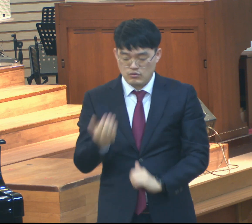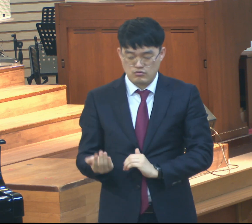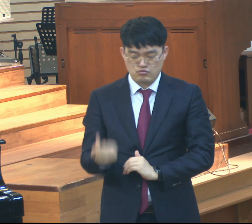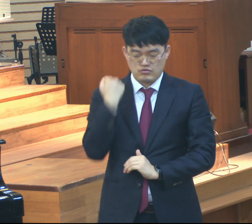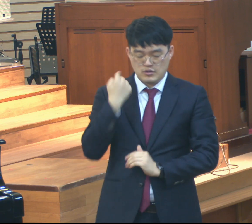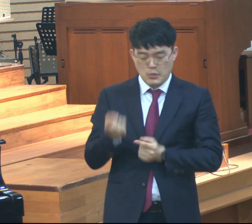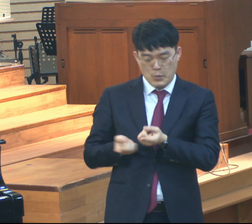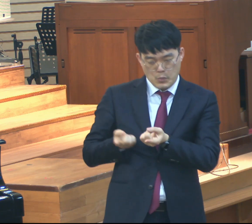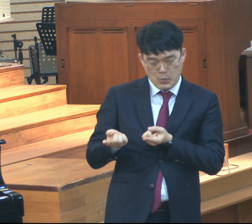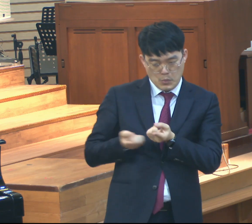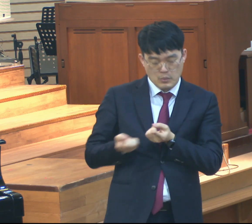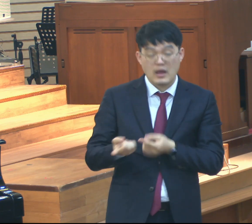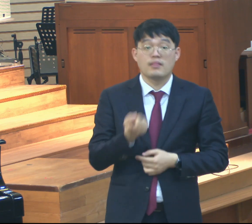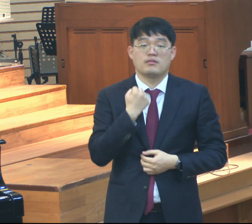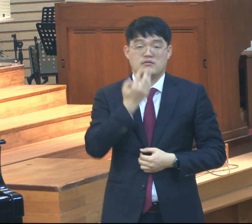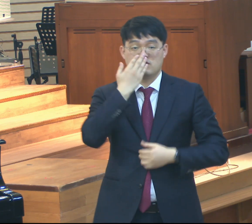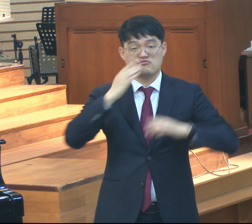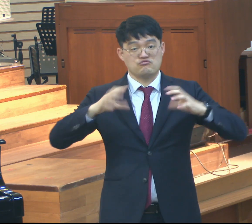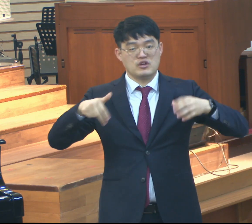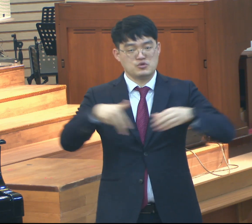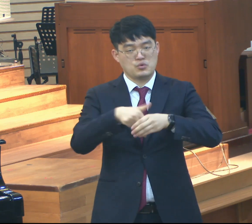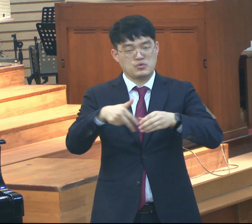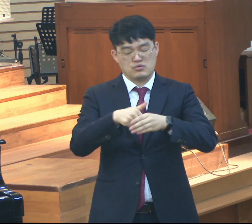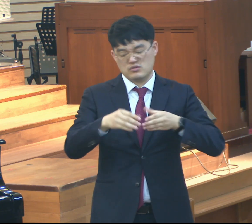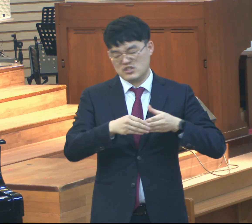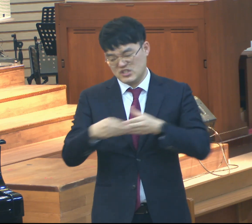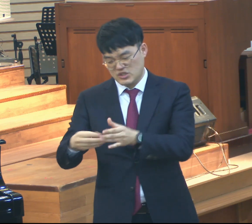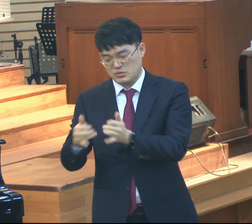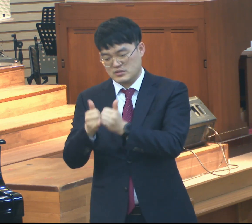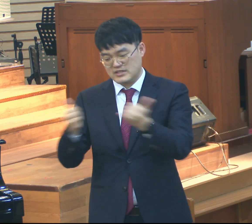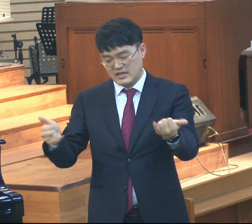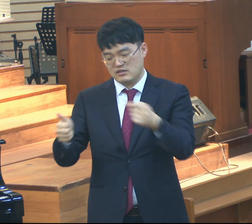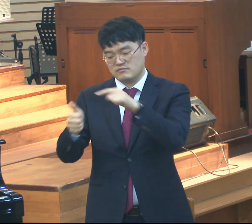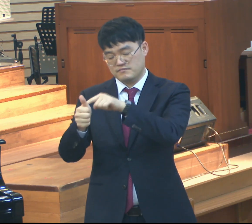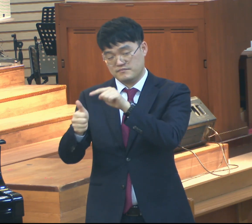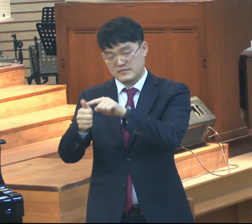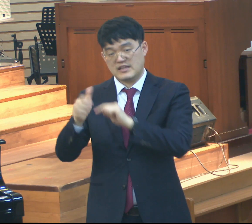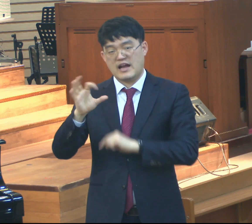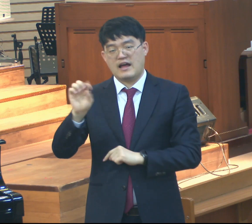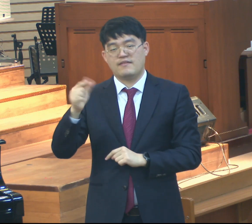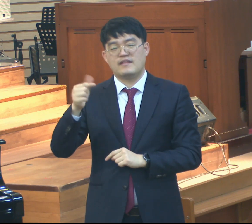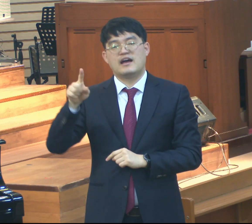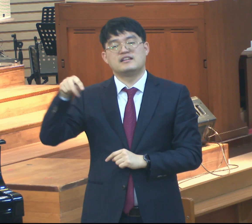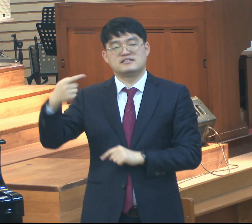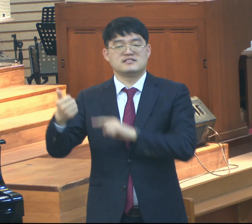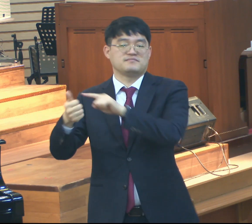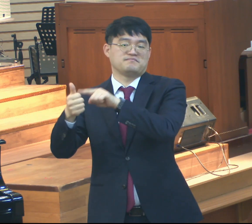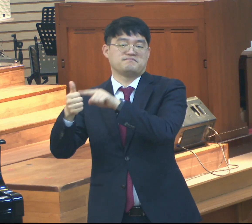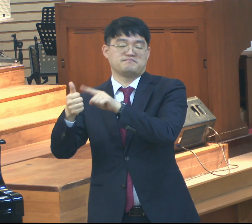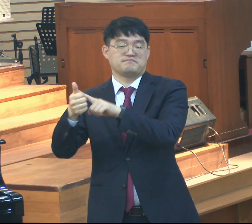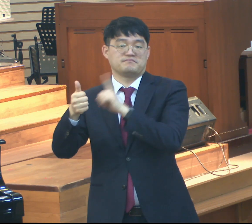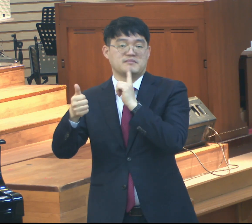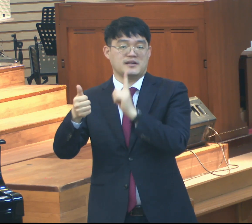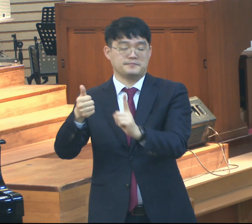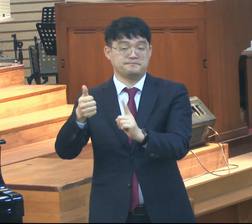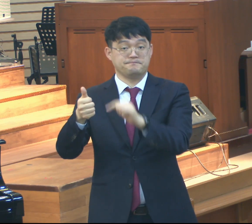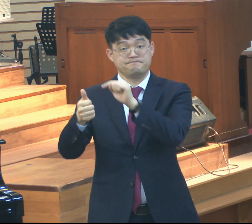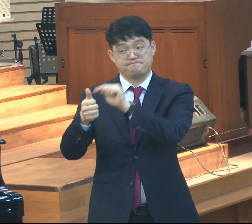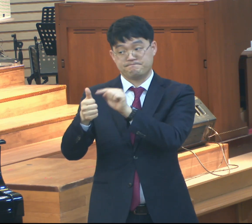유대 종교 지도자 중에 최강자라고 볼 수 있는 인물이었습니다. 그는 여러